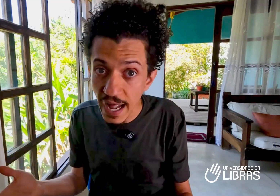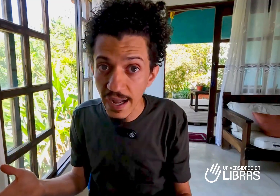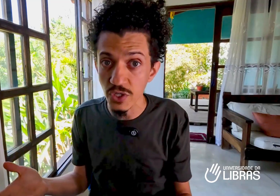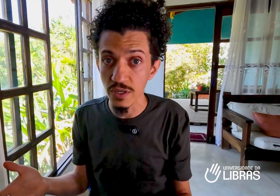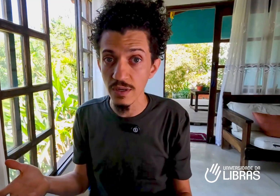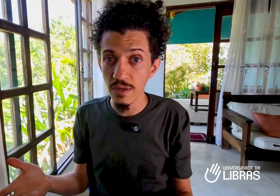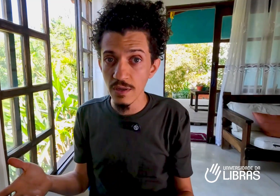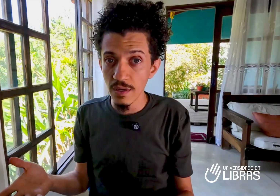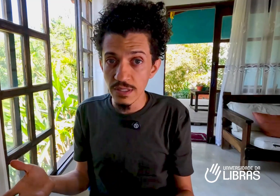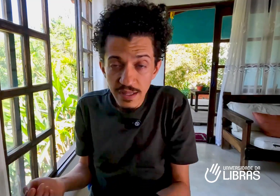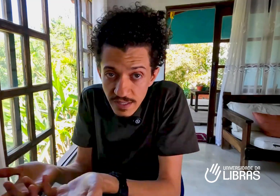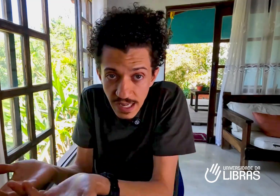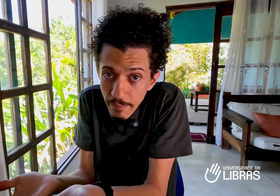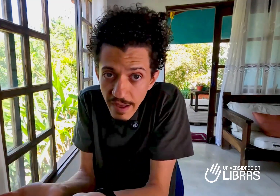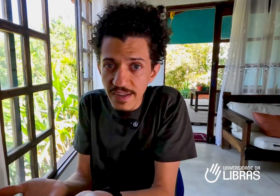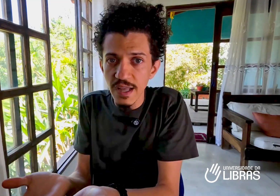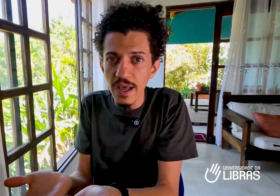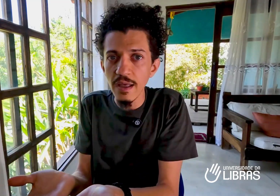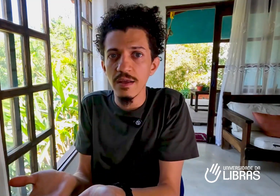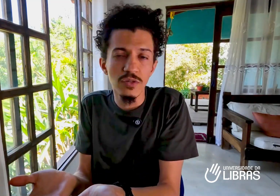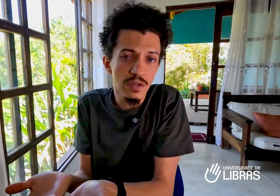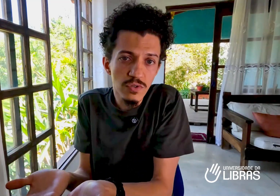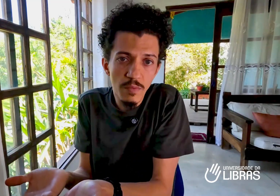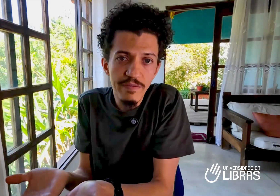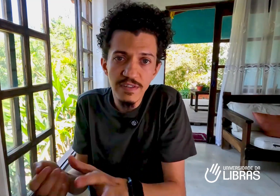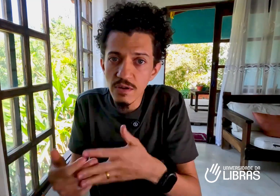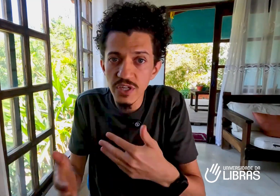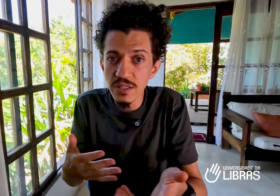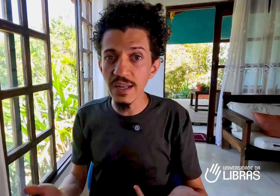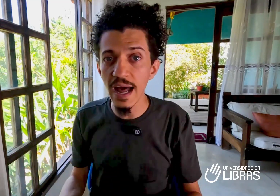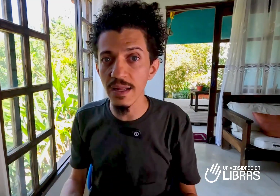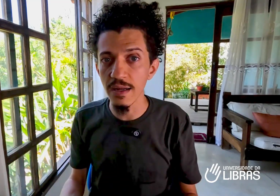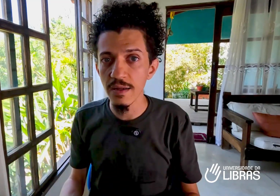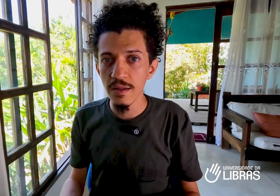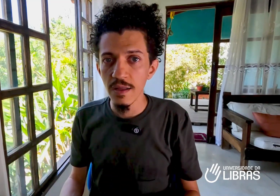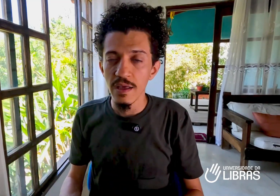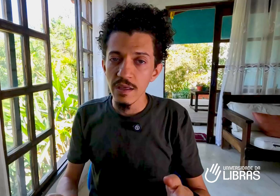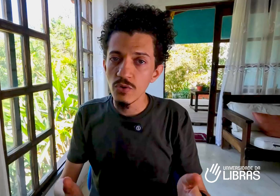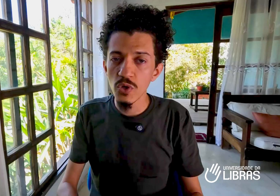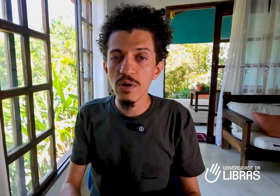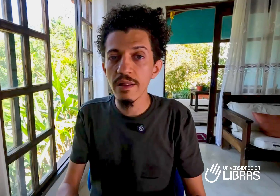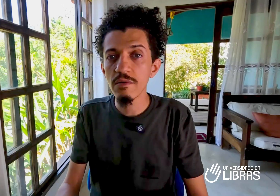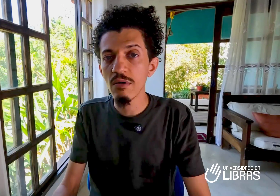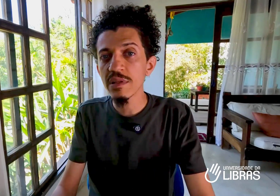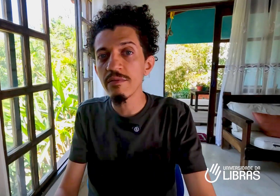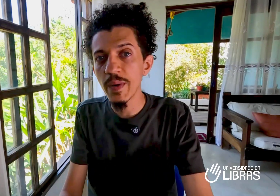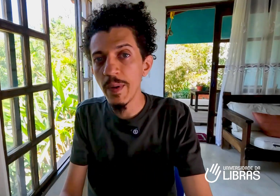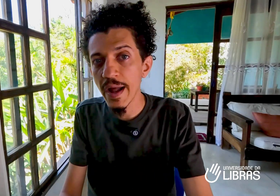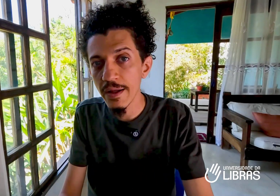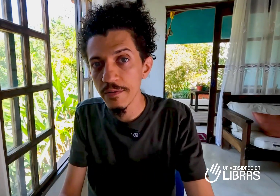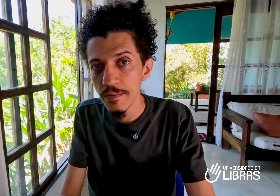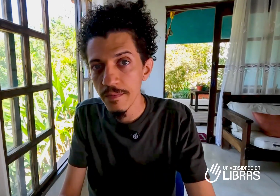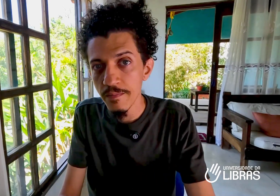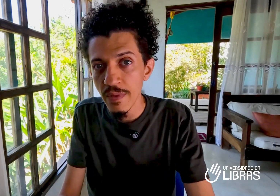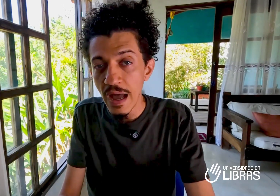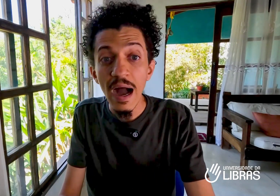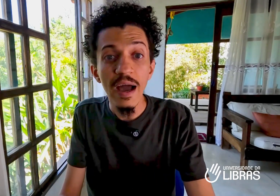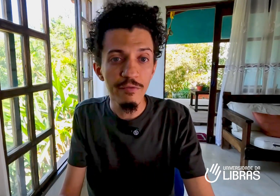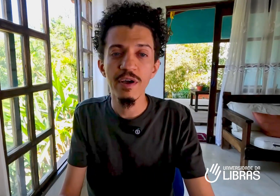verdade. Você tem que saber fazer. Se você não souber fazer, não adianta nada. E o John Clayton não estava preparado. Aí foi quando